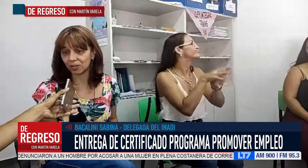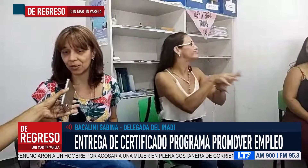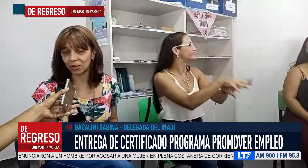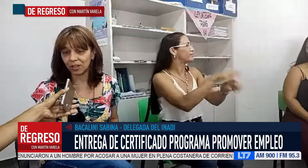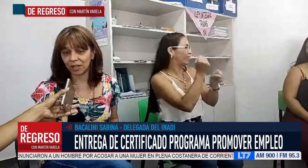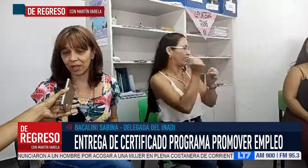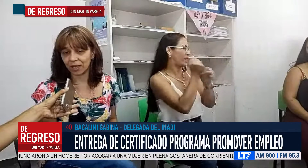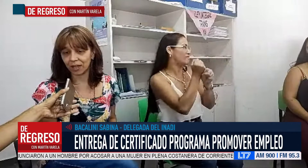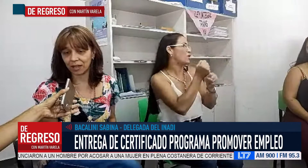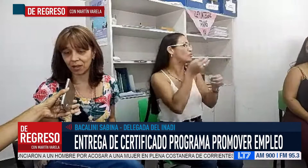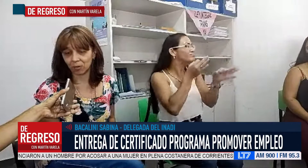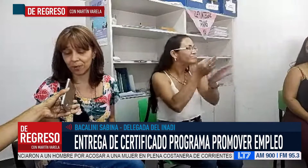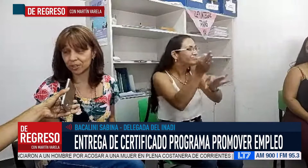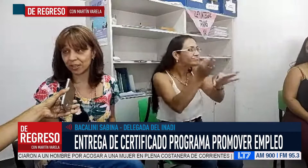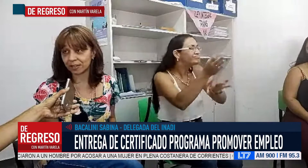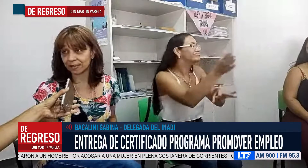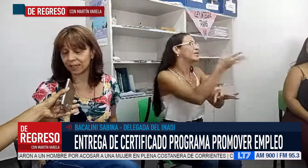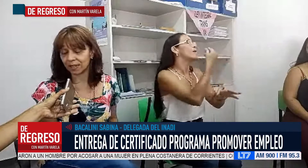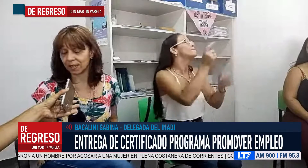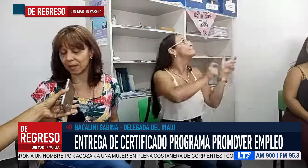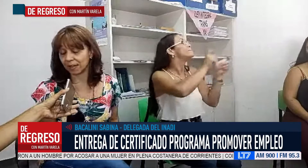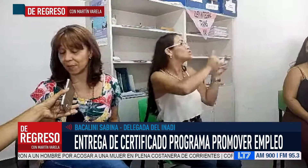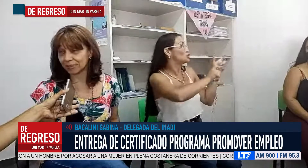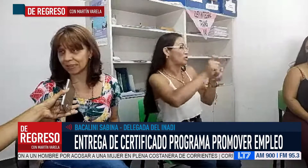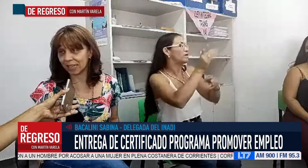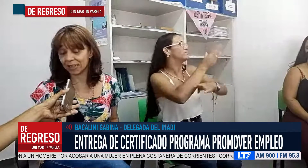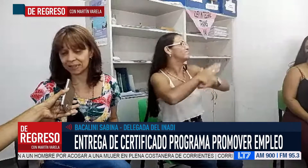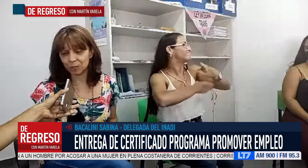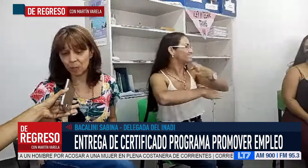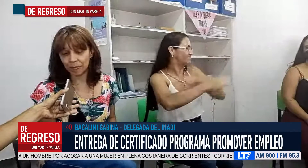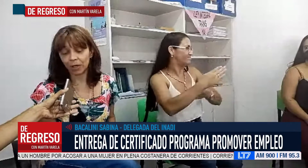trabajo con personas